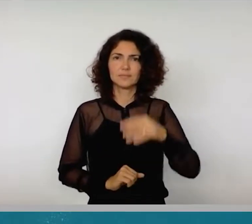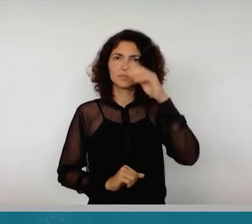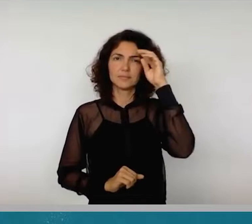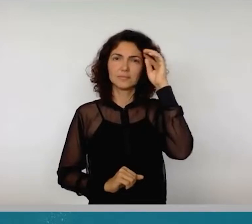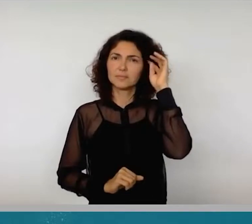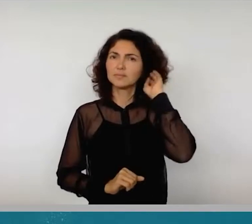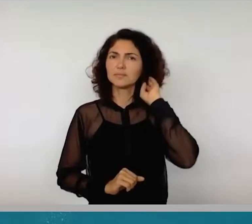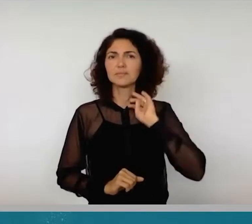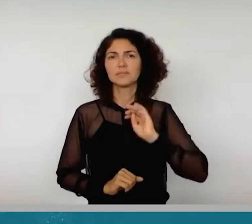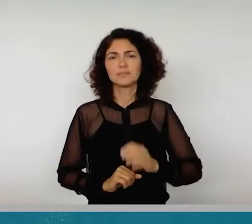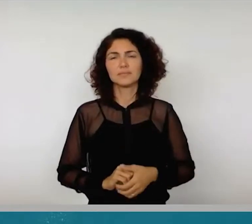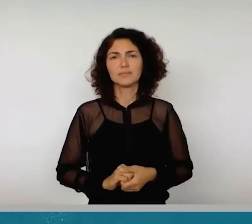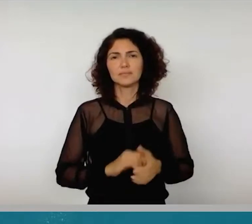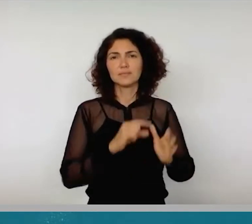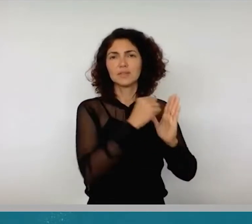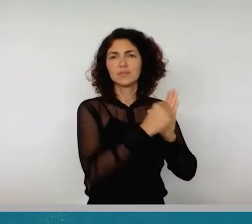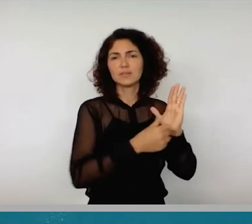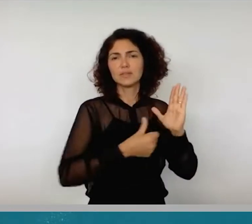Do versículo 1